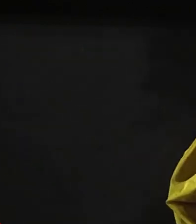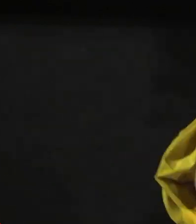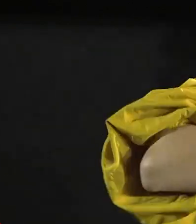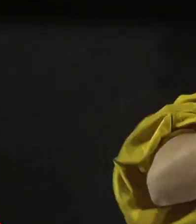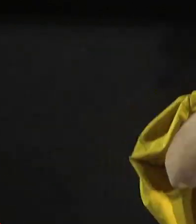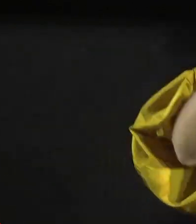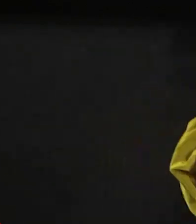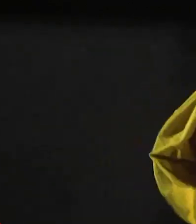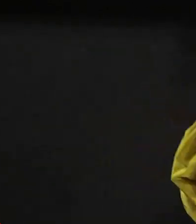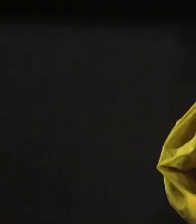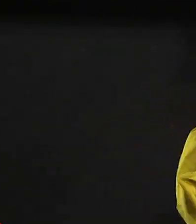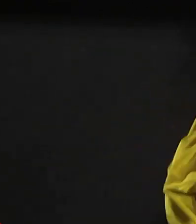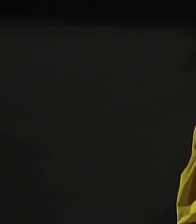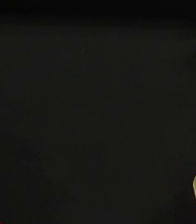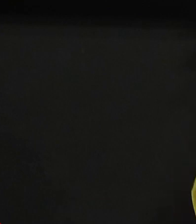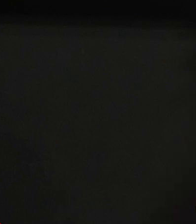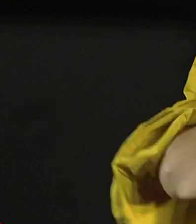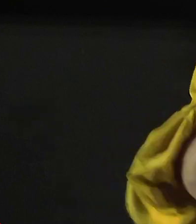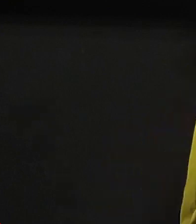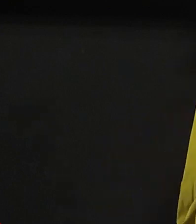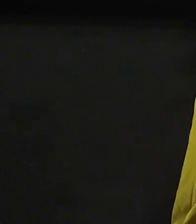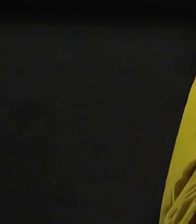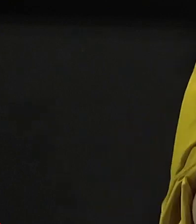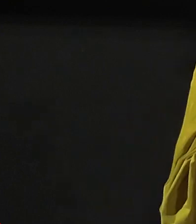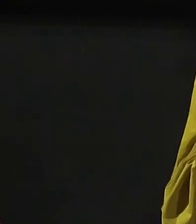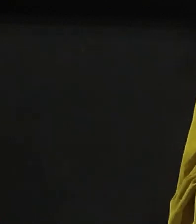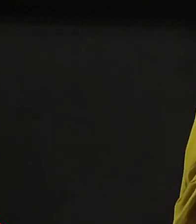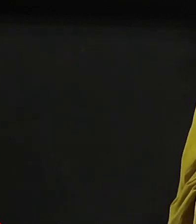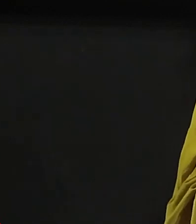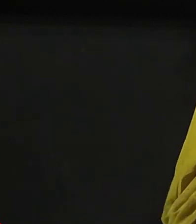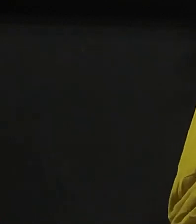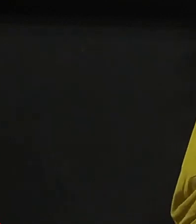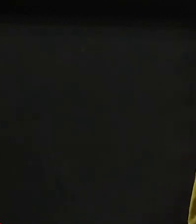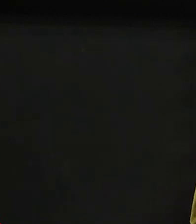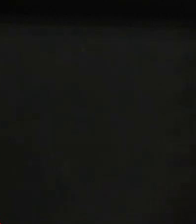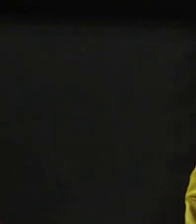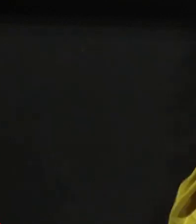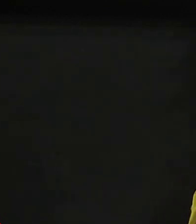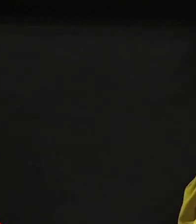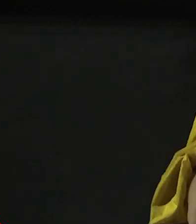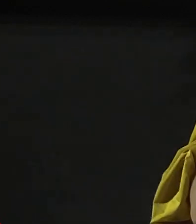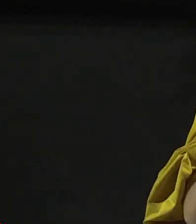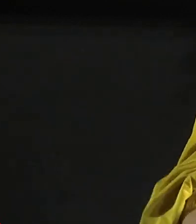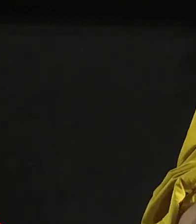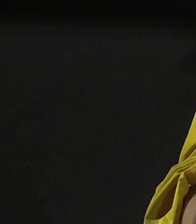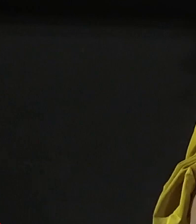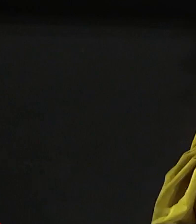yo decía pandereta Pues yo hago tú eres la que toca la pandereta y yo pues Vale pues motivación cero lo